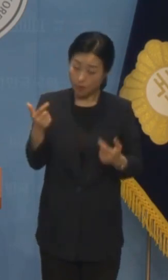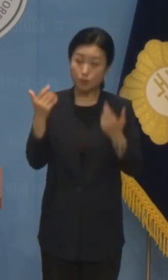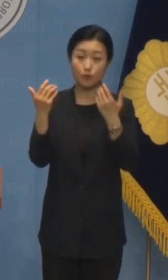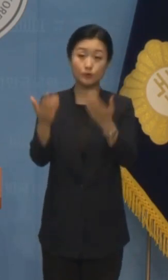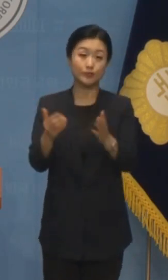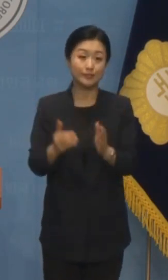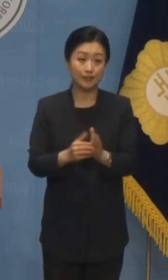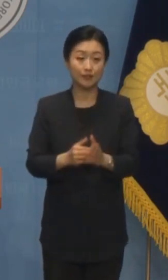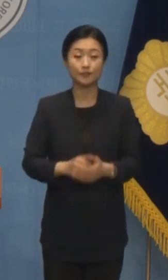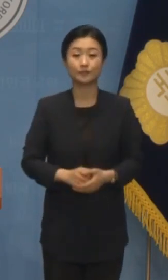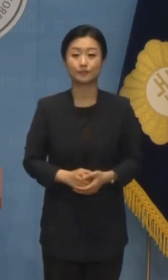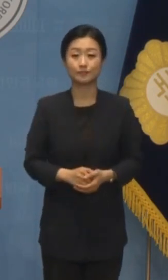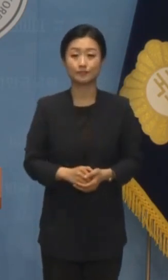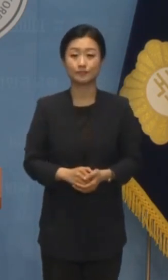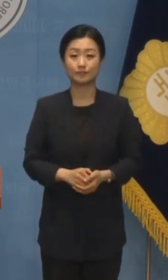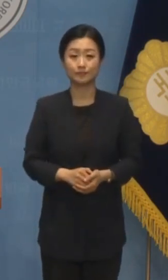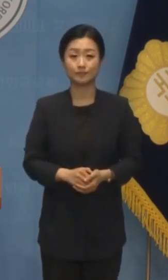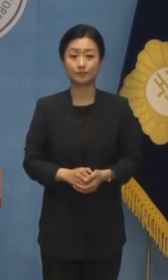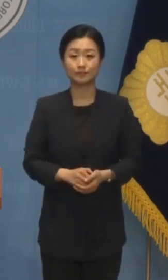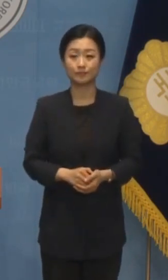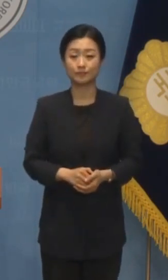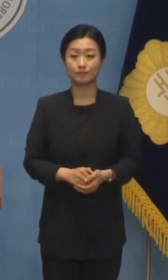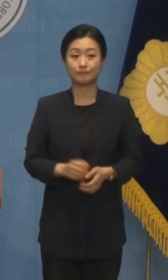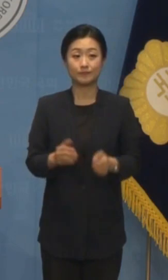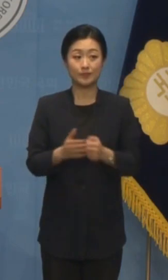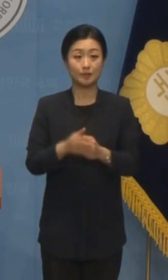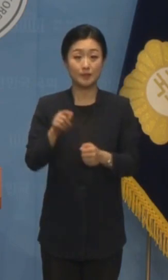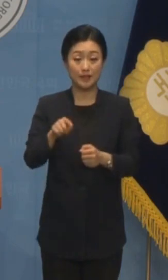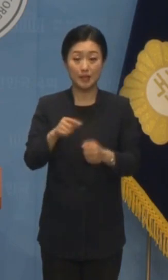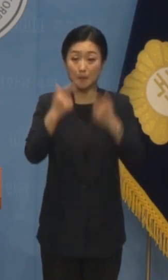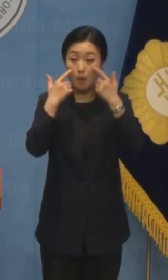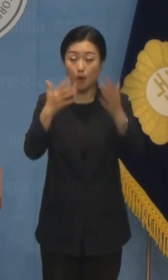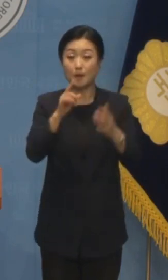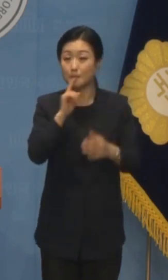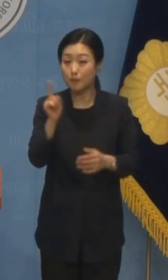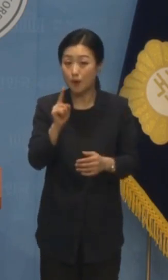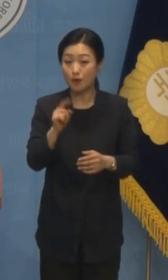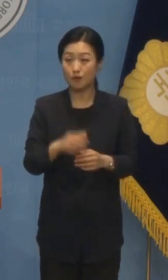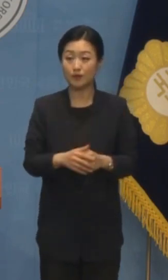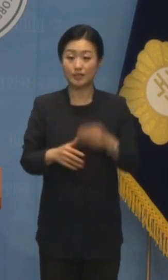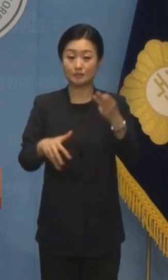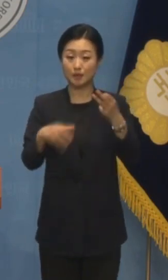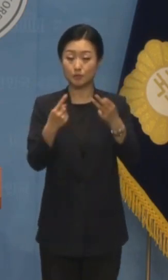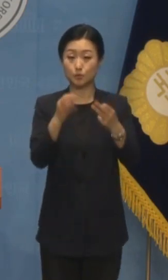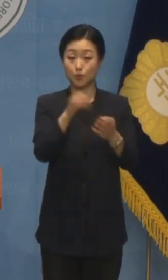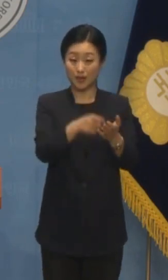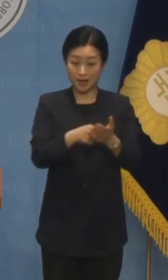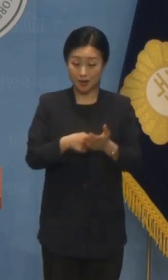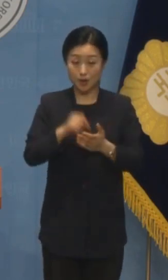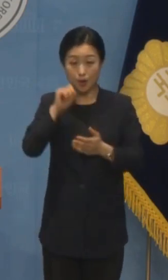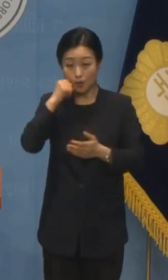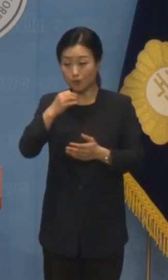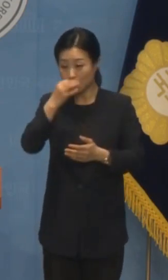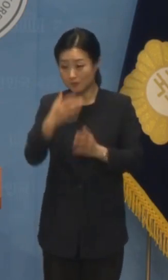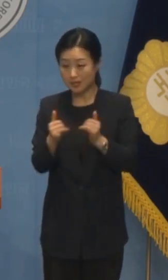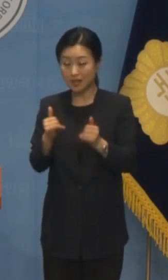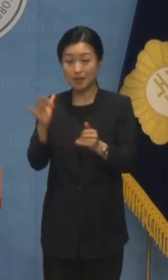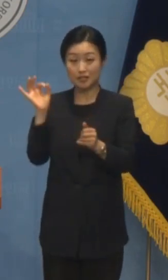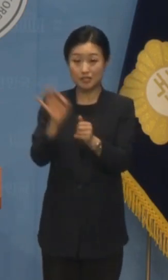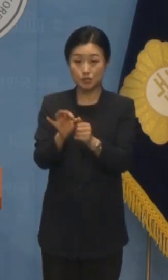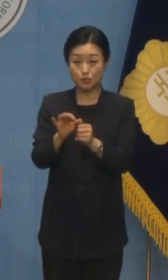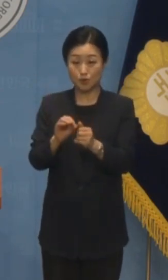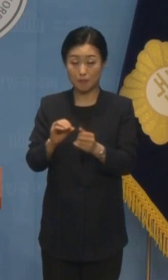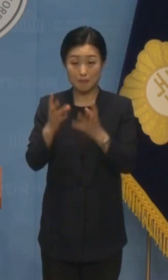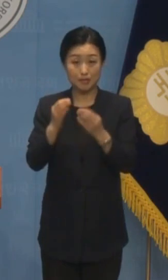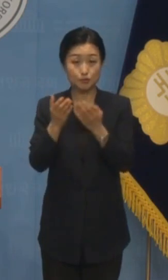감세안들이 제출되어 있습니다. 이쯤 되면 명확해졌습니다. 13조 원 아껴서 어려운 계층들에게 두텁게 지원하자는